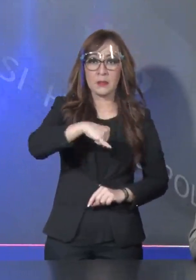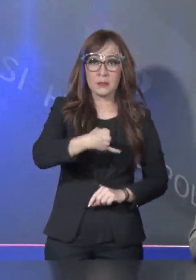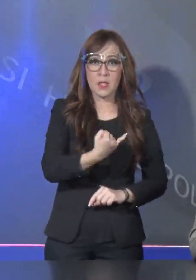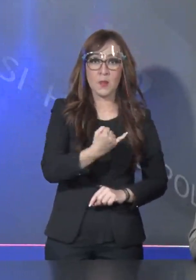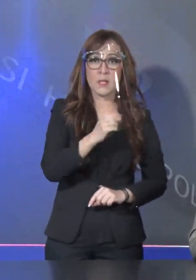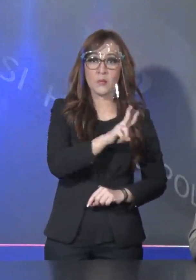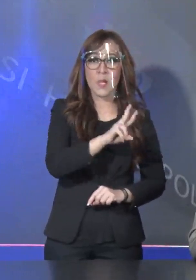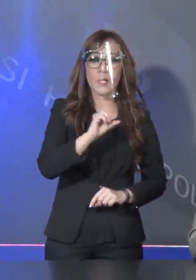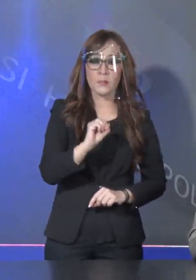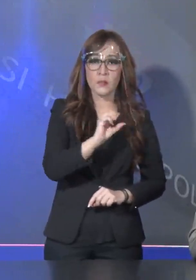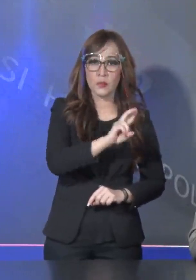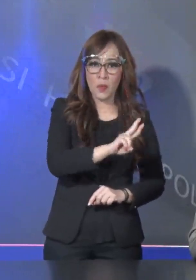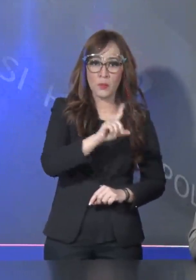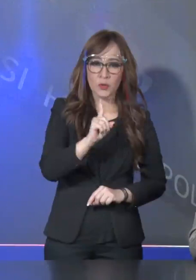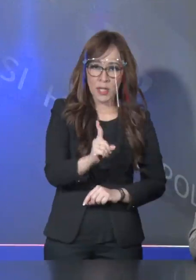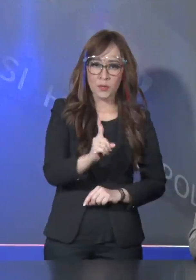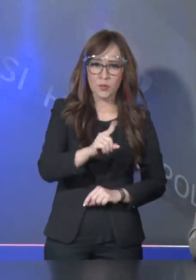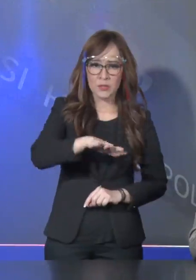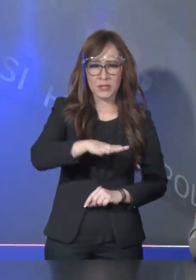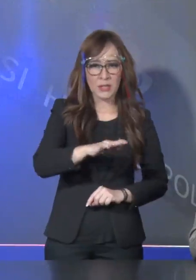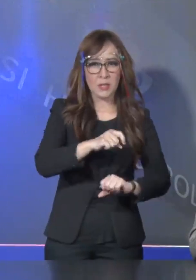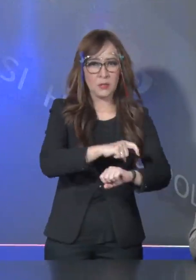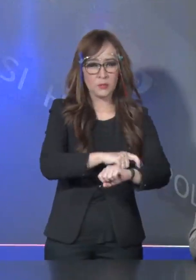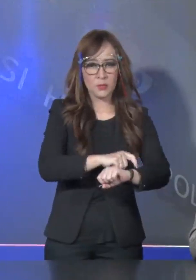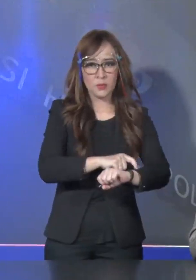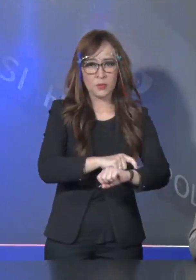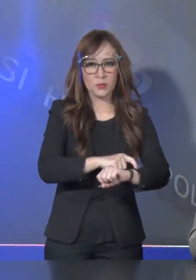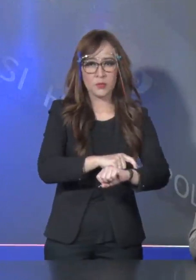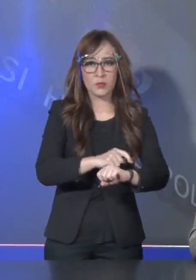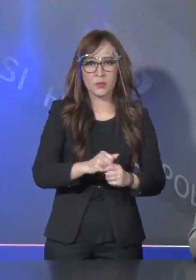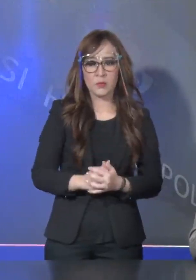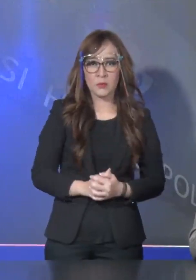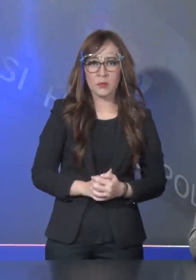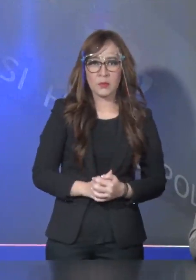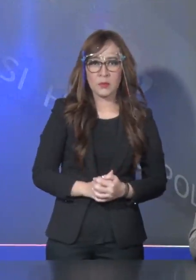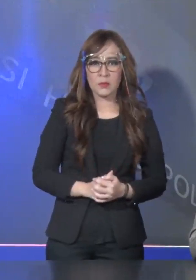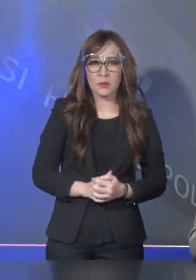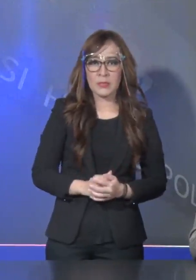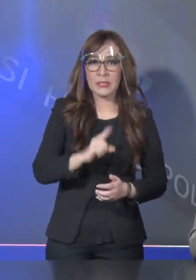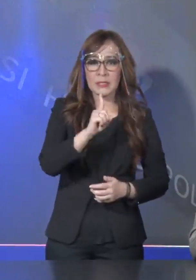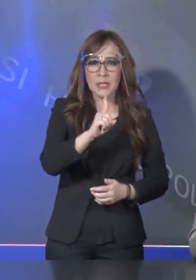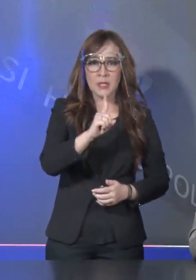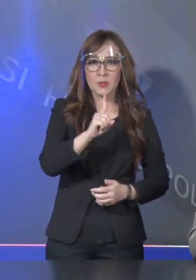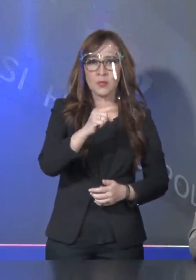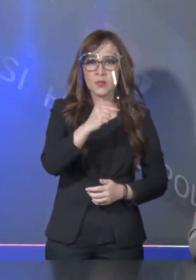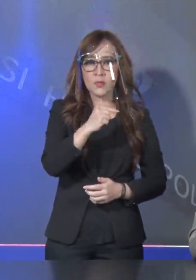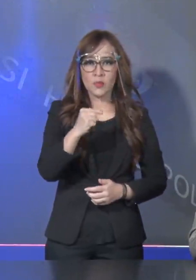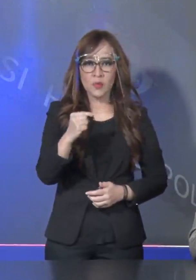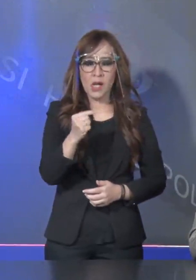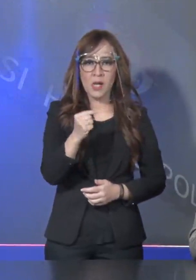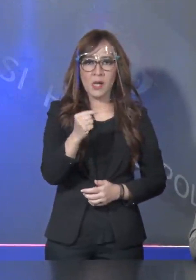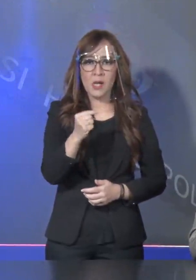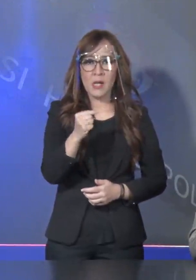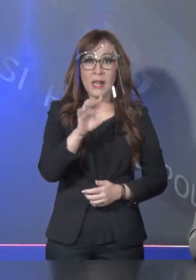4 Januari 2021 sekitar pukul 12.55 waktu Indonesia Barat,